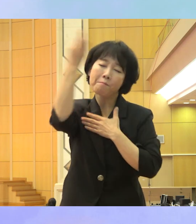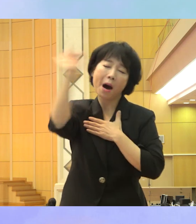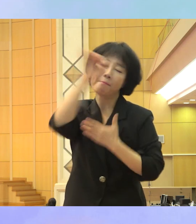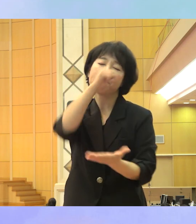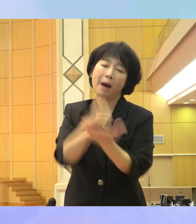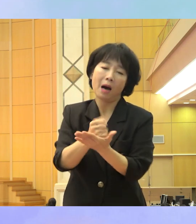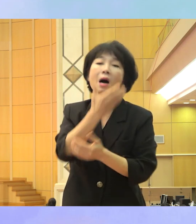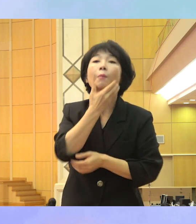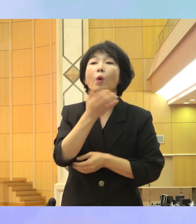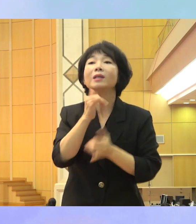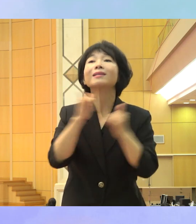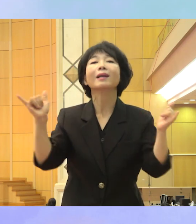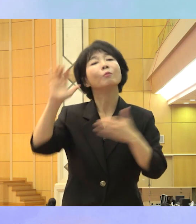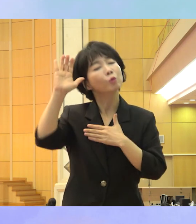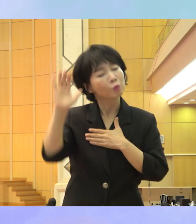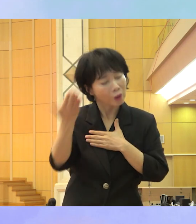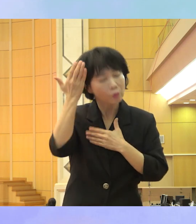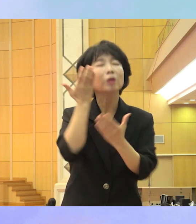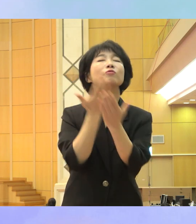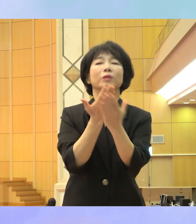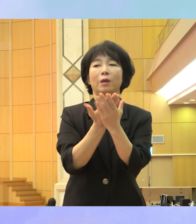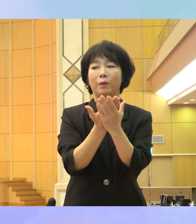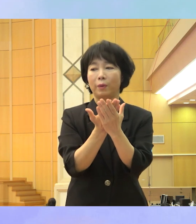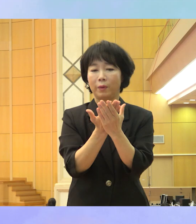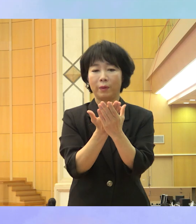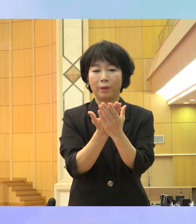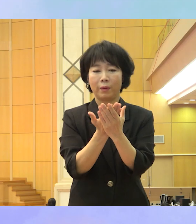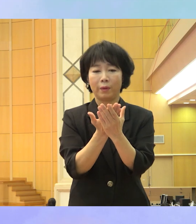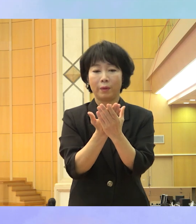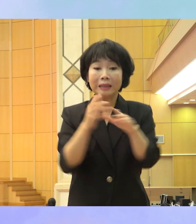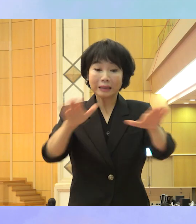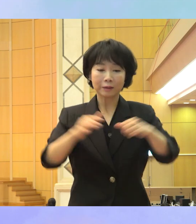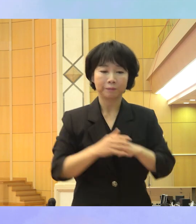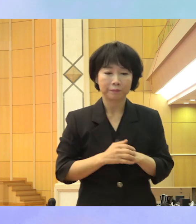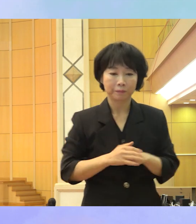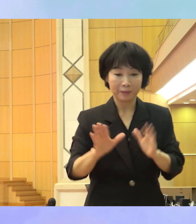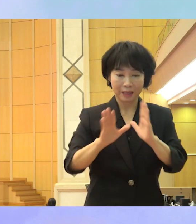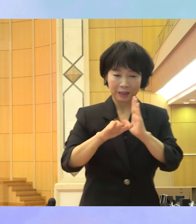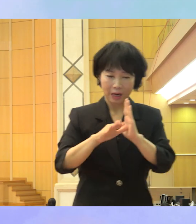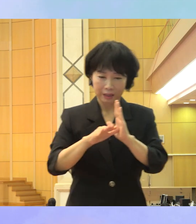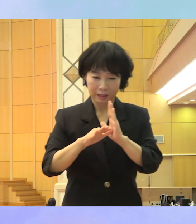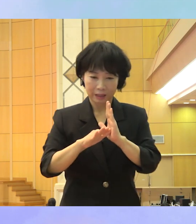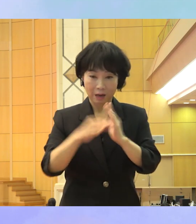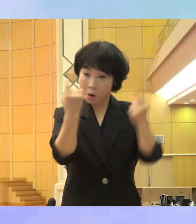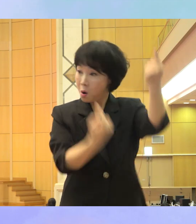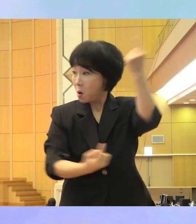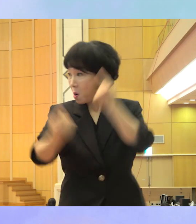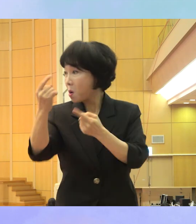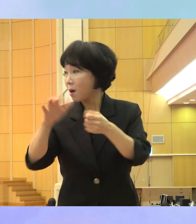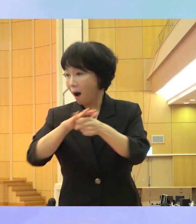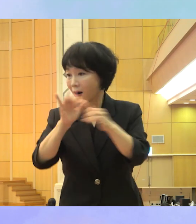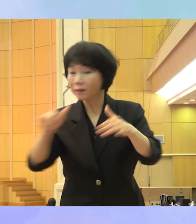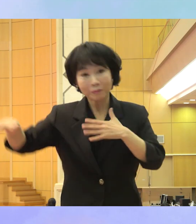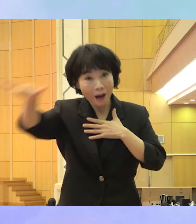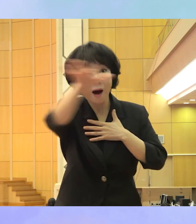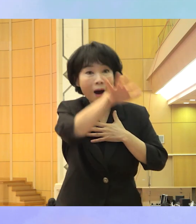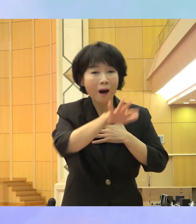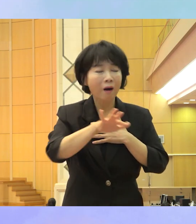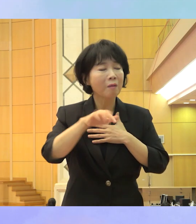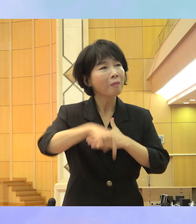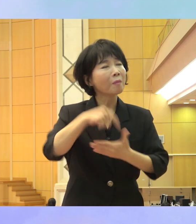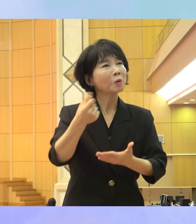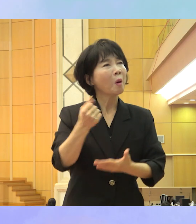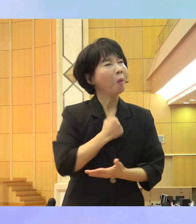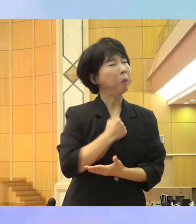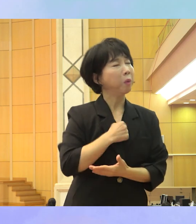인정받는 복 있는 백성들 되게 하여 주시옵소서. 이 시간 아버지 앞에 나온 사랑하는 성도님들, 어떠한